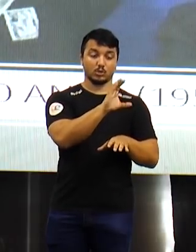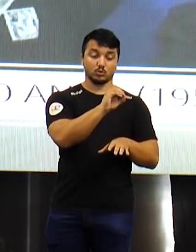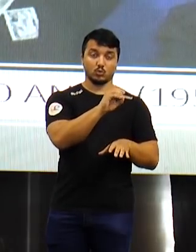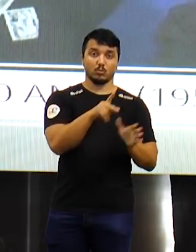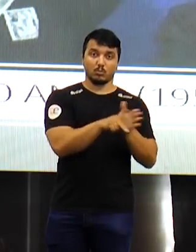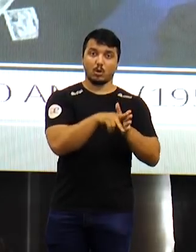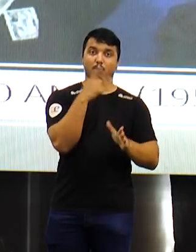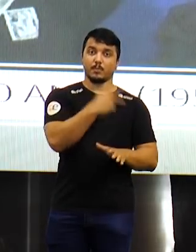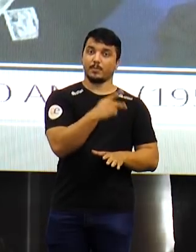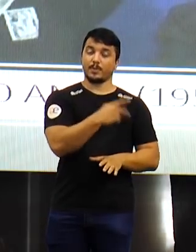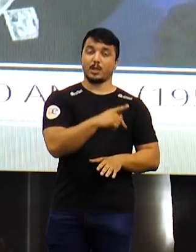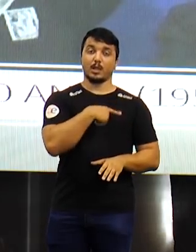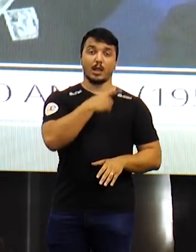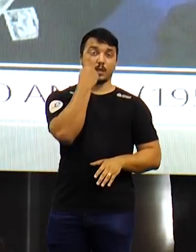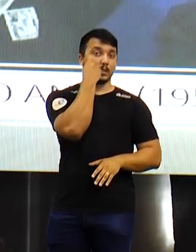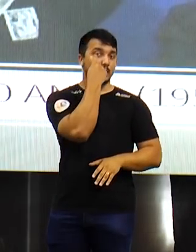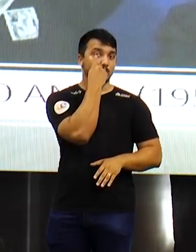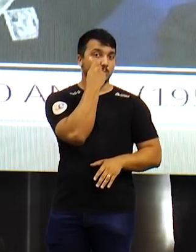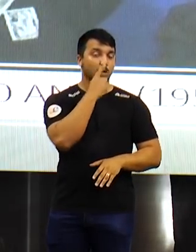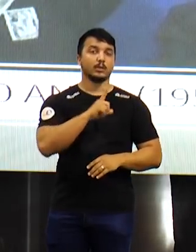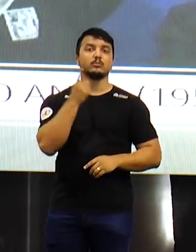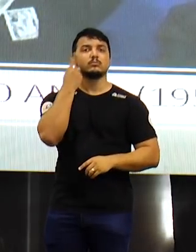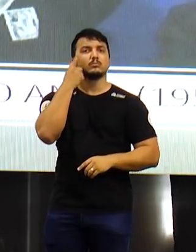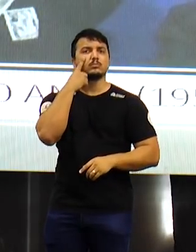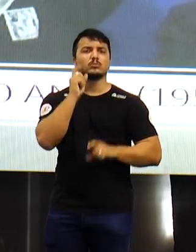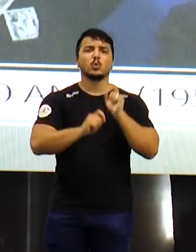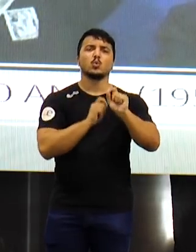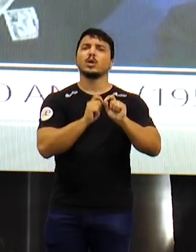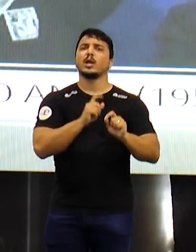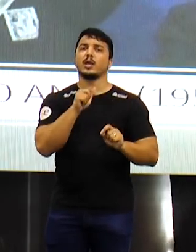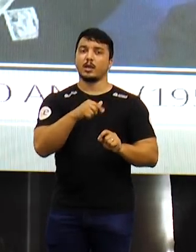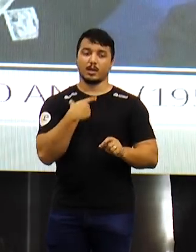Espanha. Esse grupo, além de ser um movimento